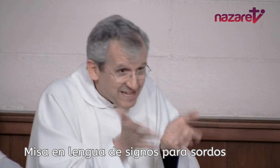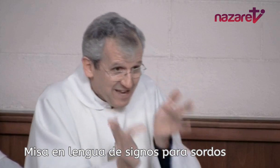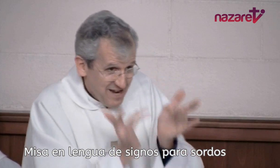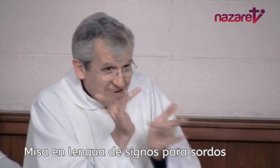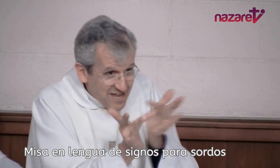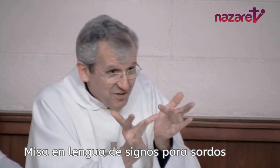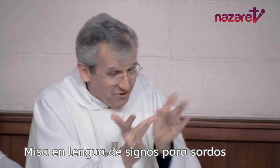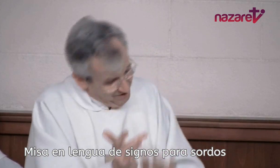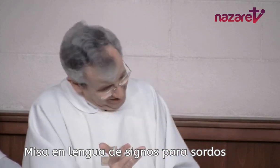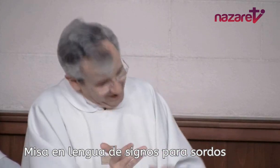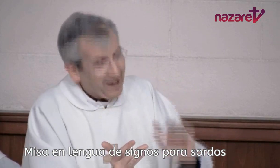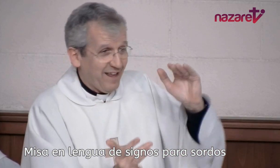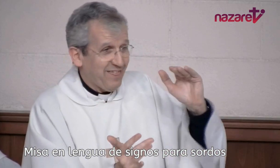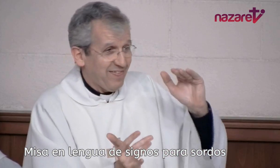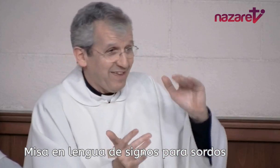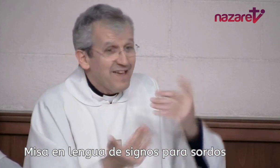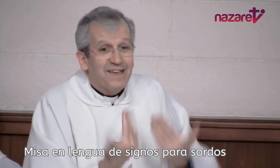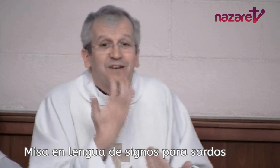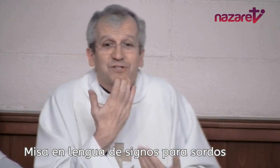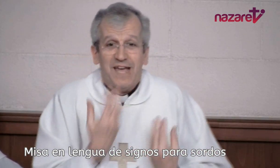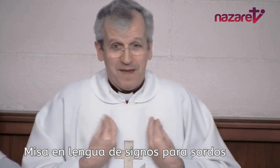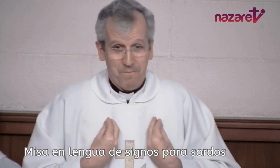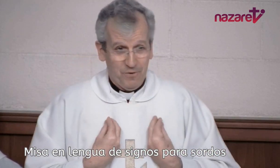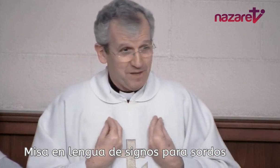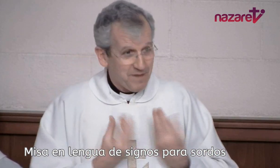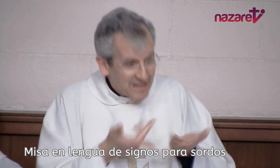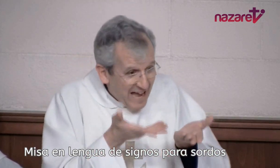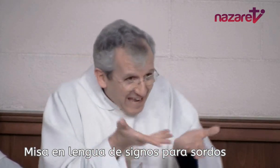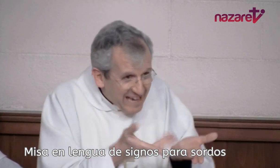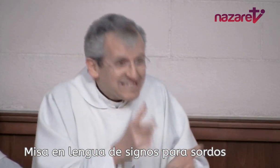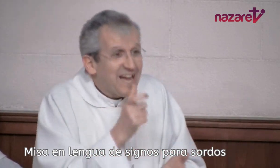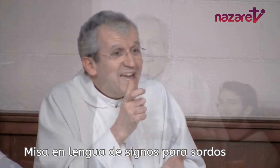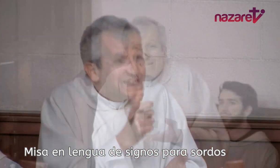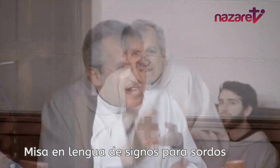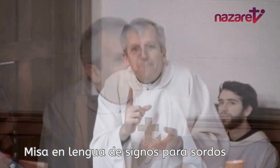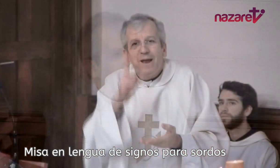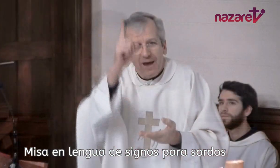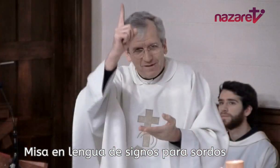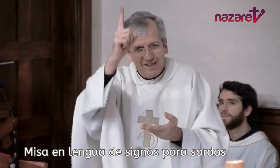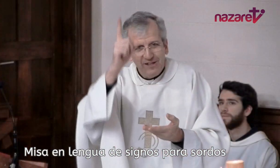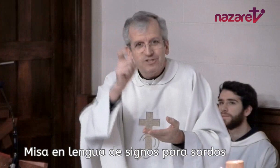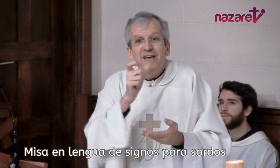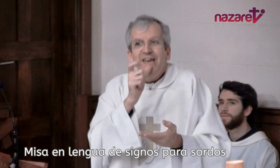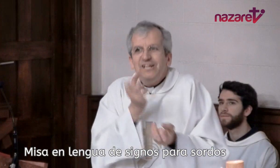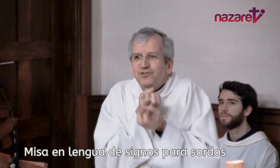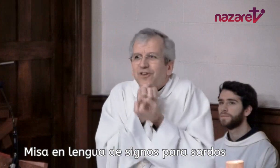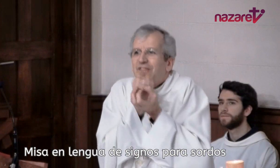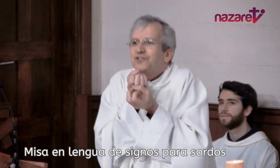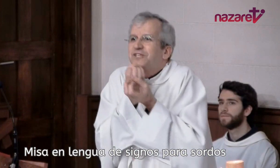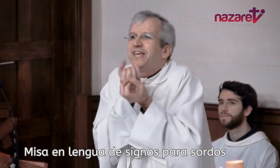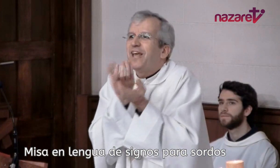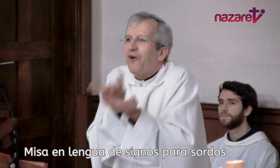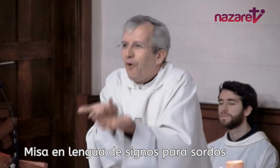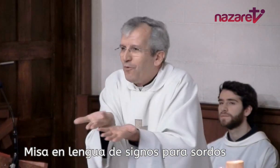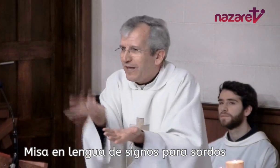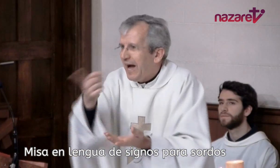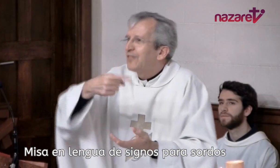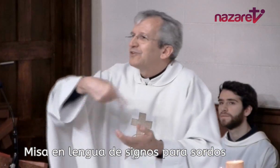ese niño que crece, que nos da ejemplo de vida, esa es la palabra de Dios, eso es lo que Dios quiere comunicarnos